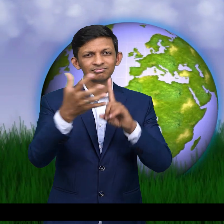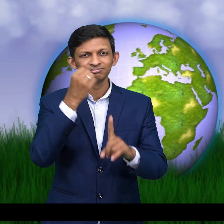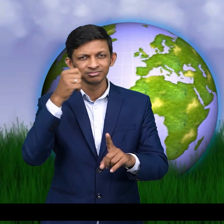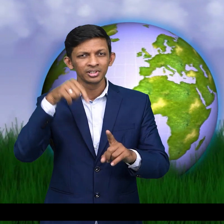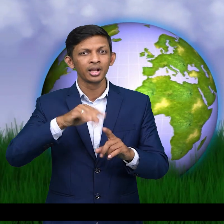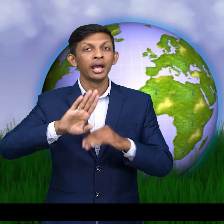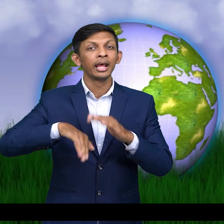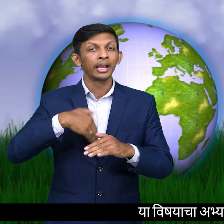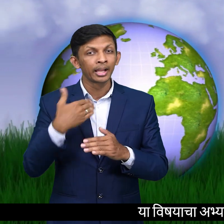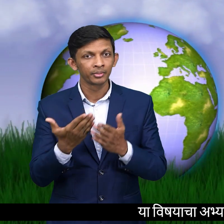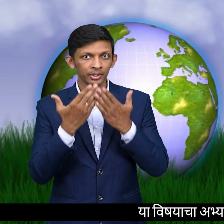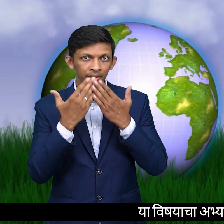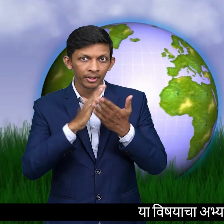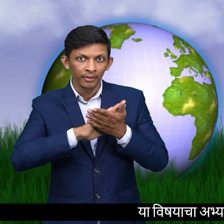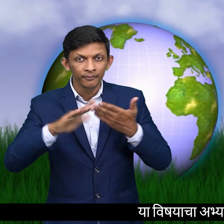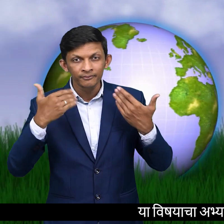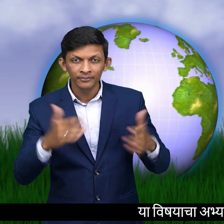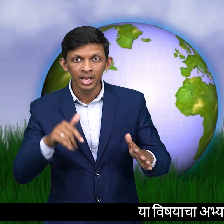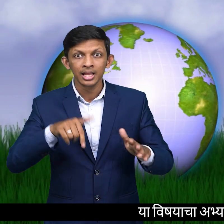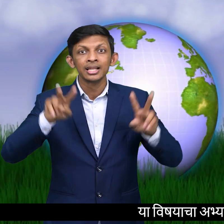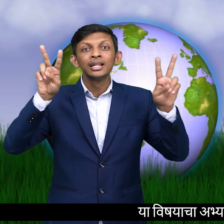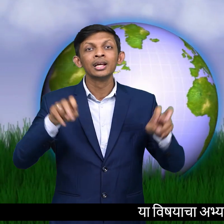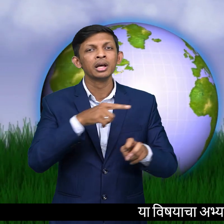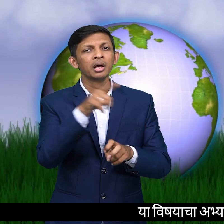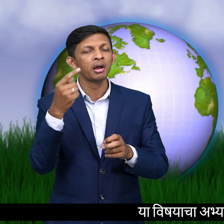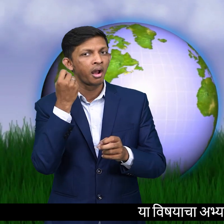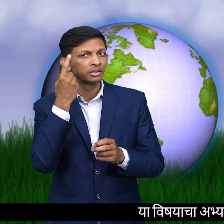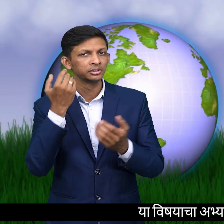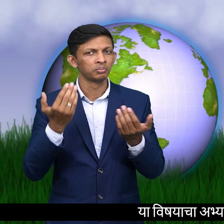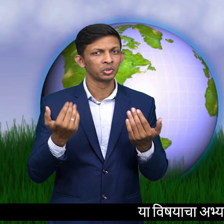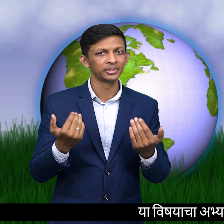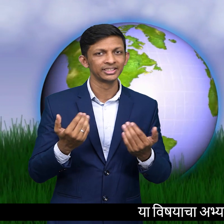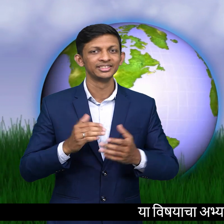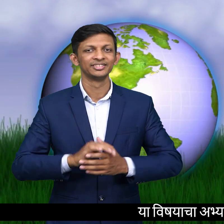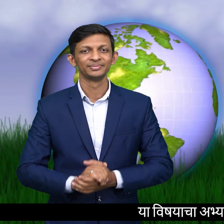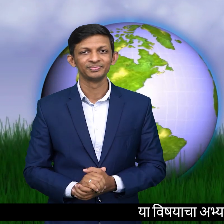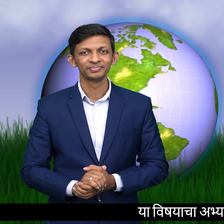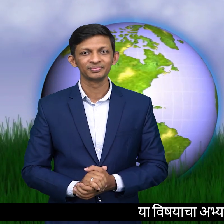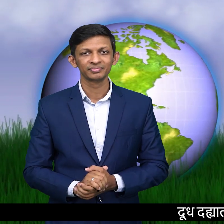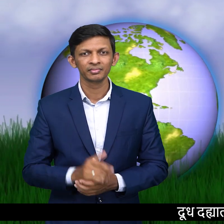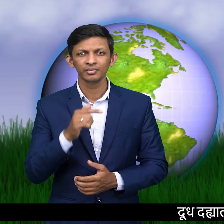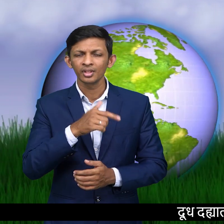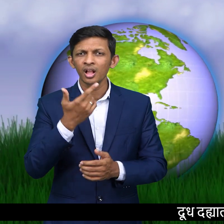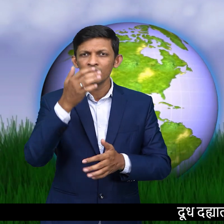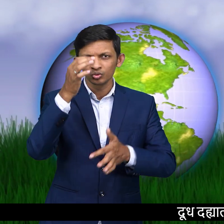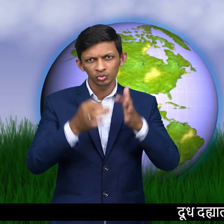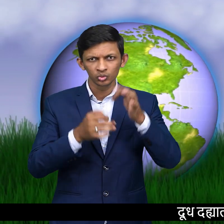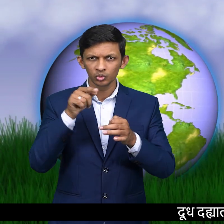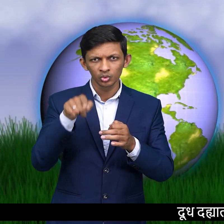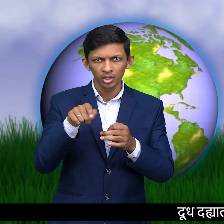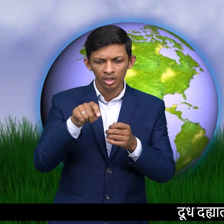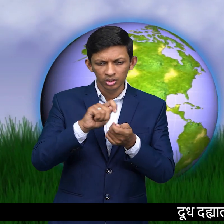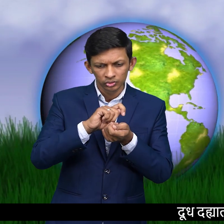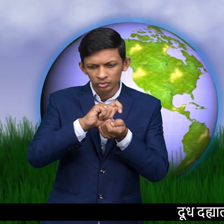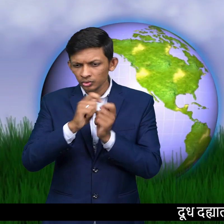अध्ययन निष्पत्ती या विषयाचा अभ्यास केल्यानंतर तुम्ही हे करू शकाल. दूध दह्यात